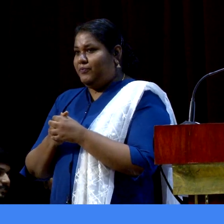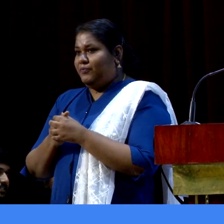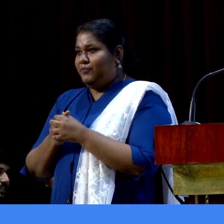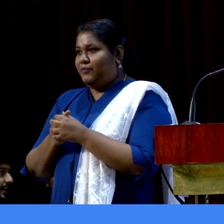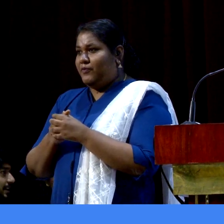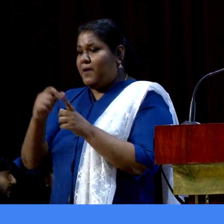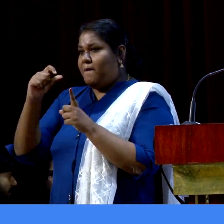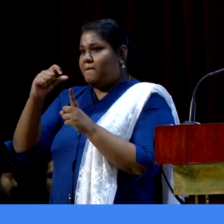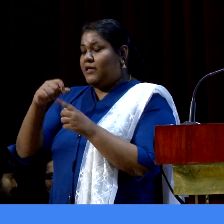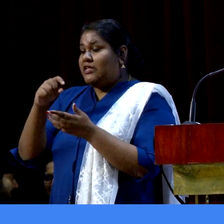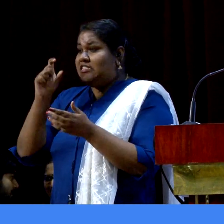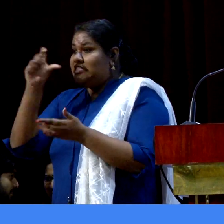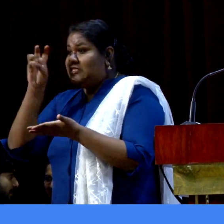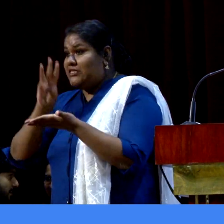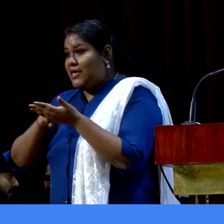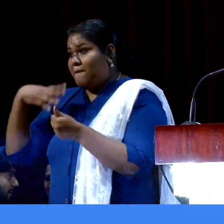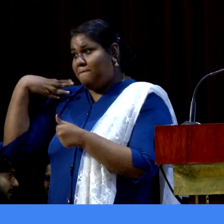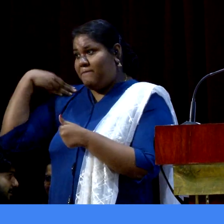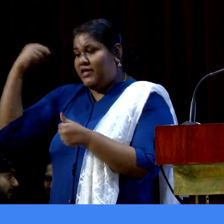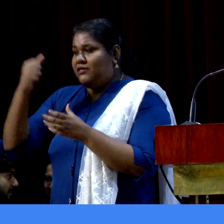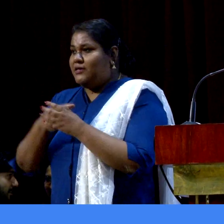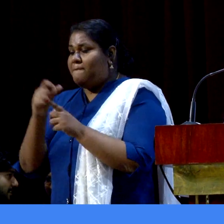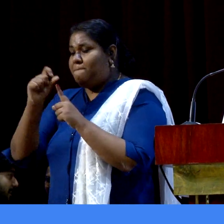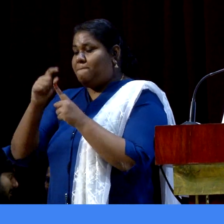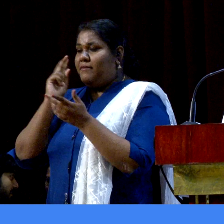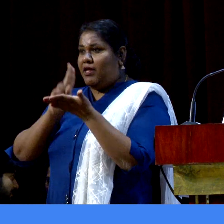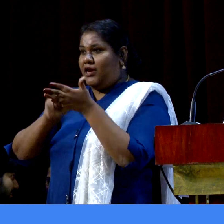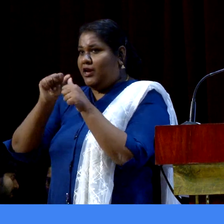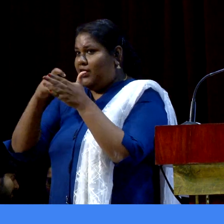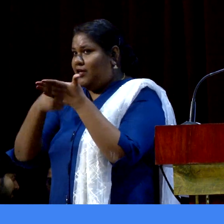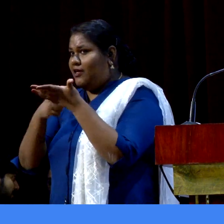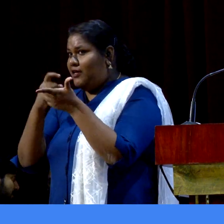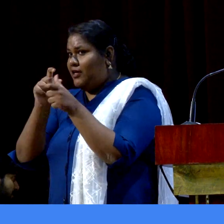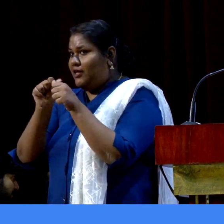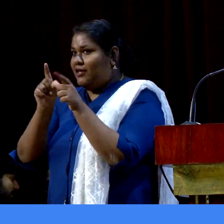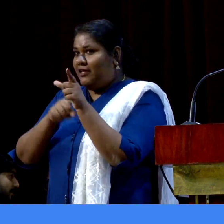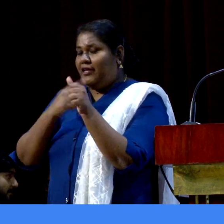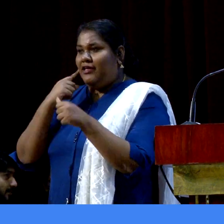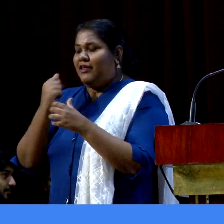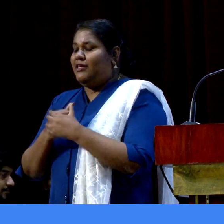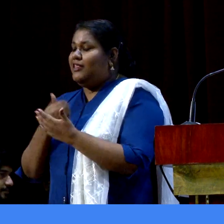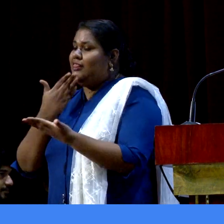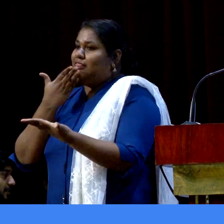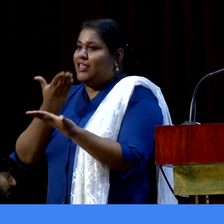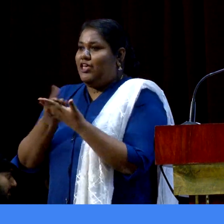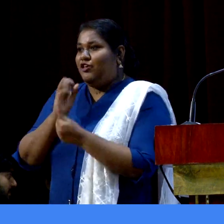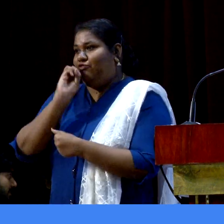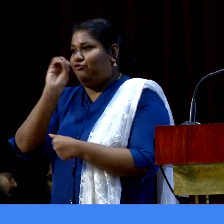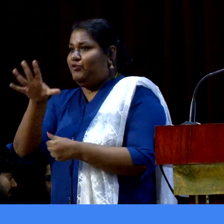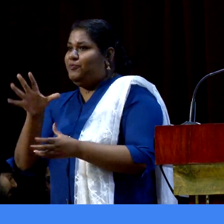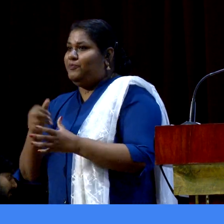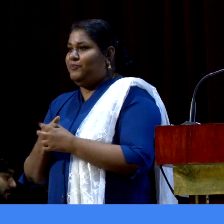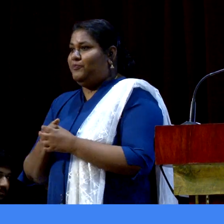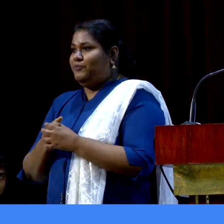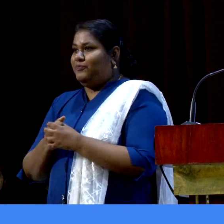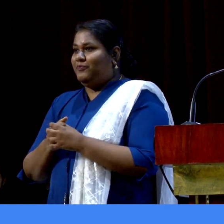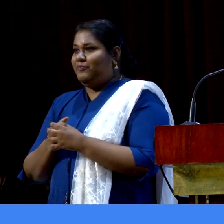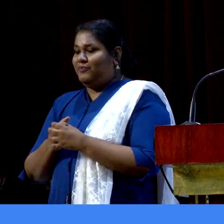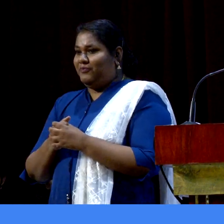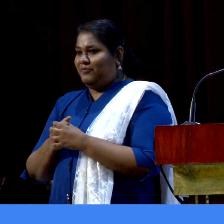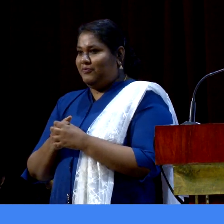திரு பினராயி விஜயன் உள்ளிட்ட அரசுக்கு முதலில் எங்களுடைய நன்றியை தெரிவித்துக் கொள்கிறேன். ஐ வுட் லைக்